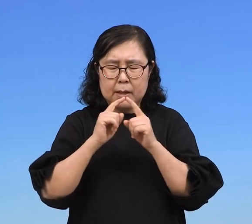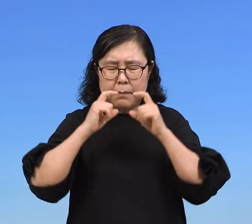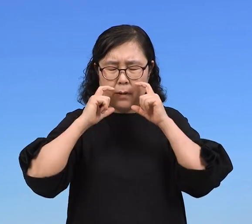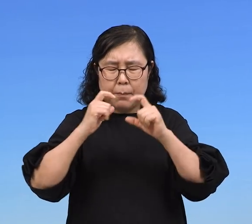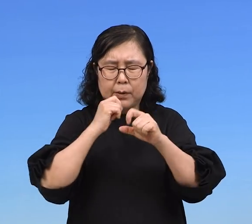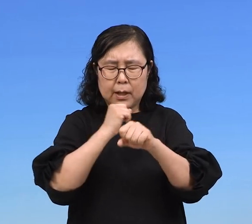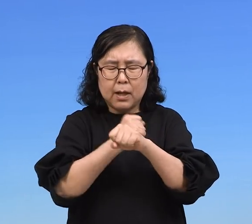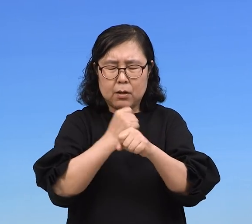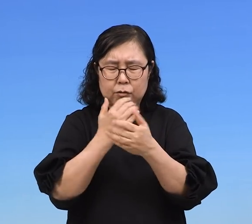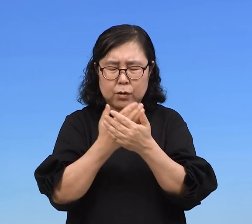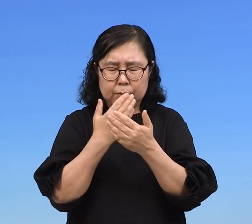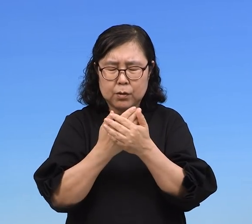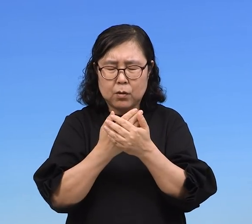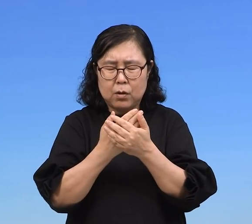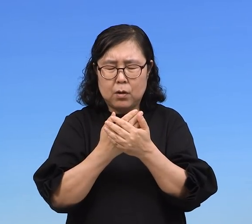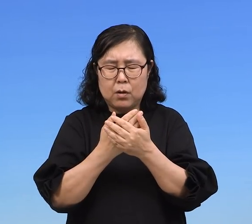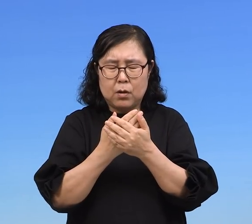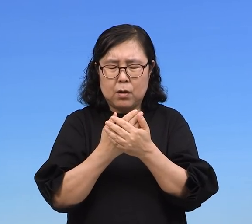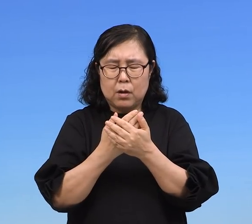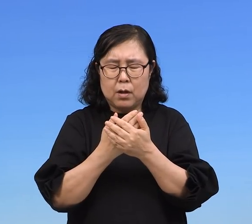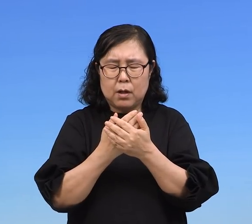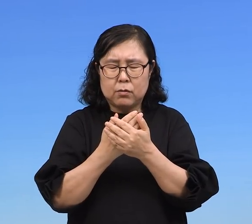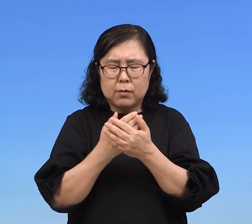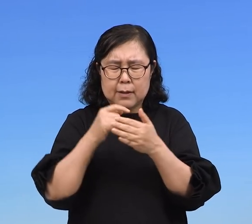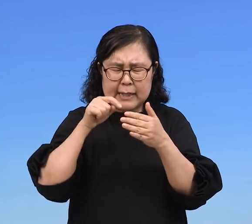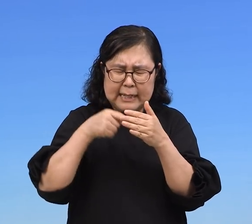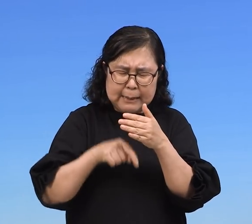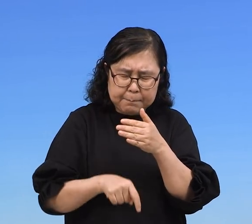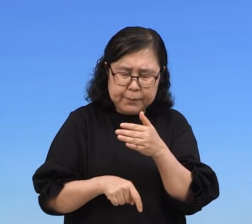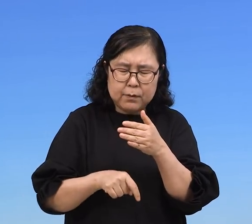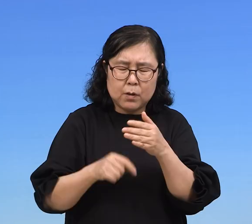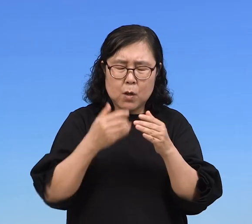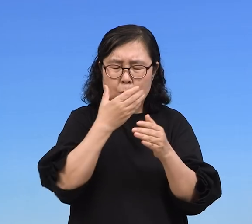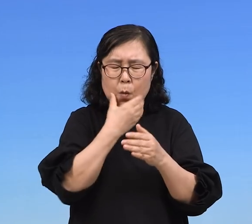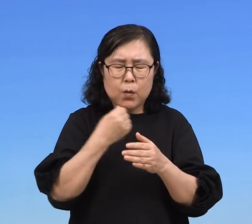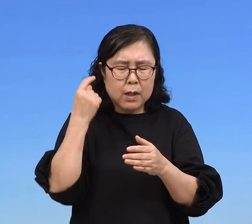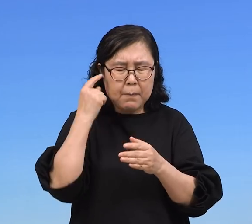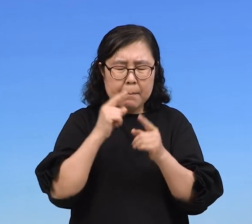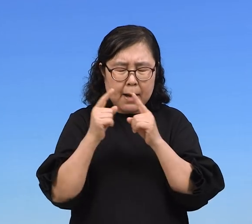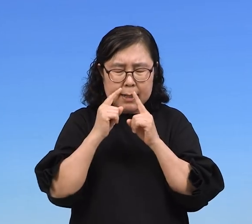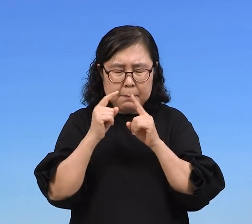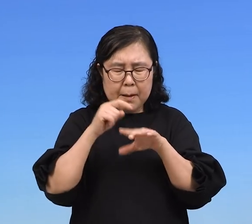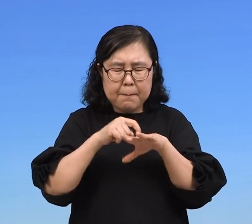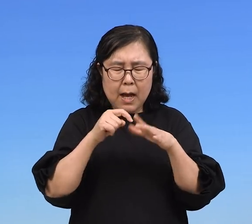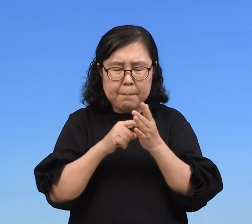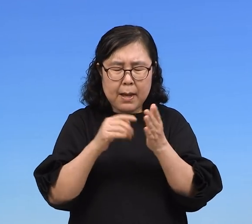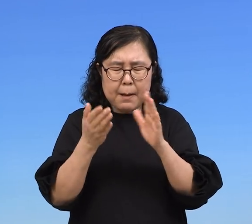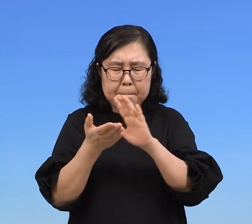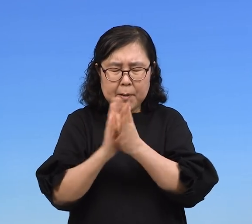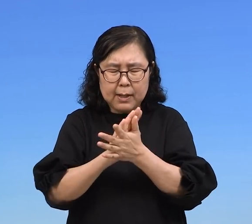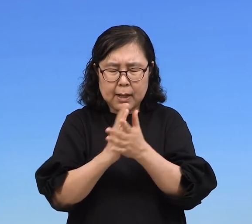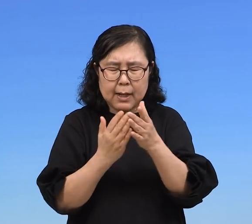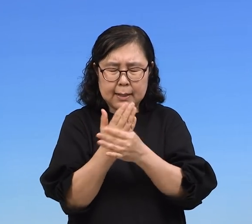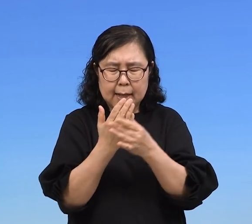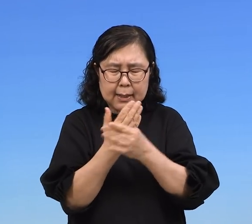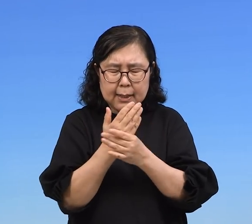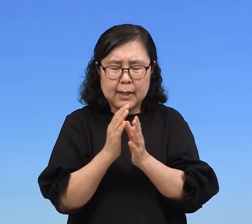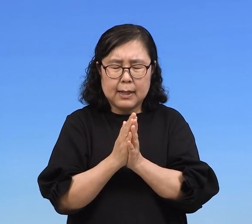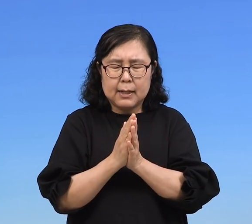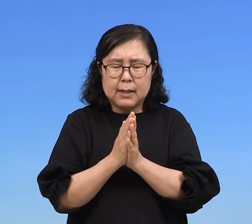말씀이 선포되게 하시고 순도 높은 복음의 말씀이 선포될 때에 심령의 변화가 일어나는